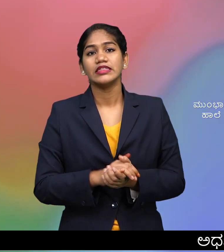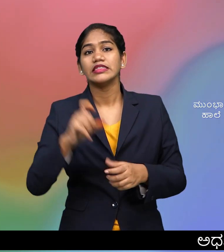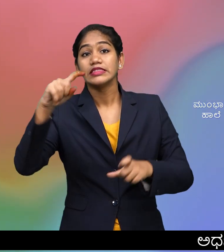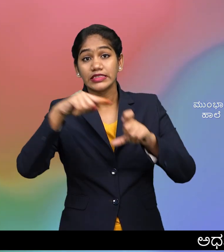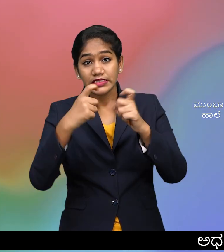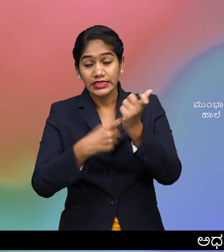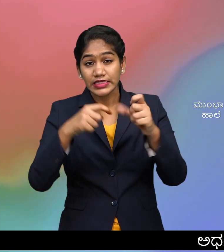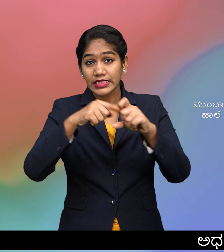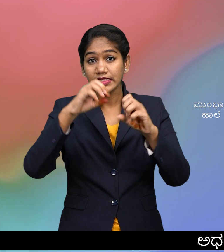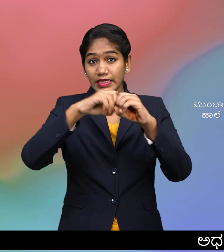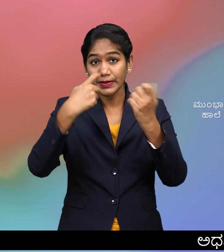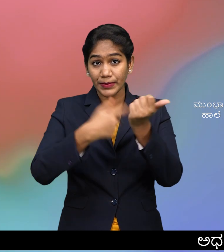ಅರ್ಧ ಗೋಳಗಳಾಗಿ